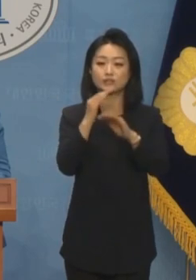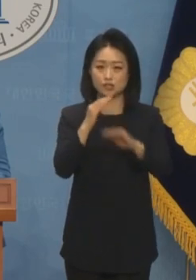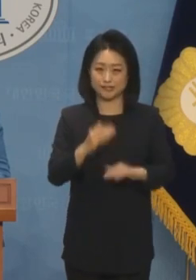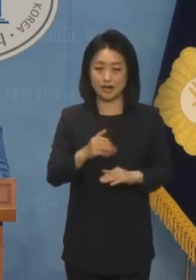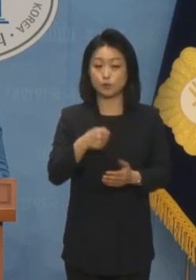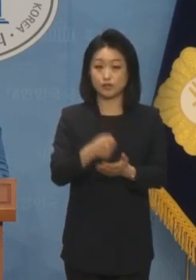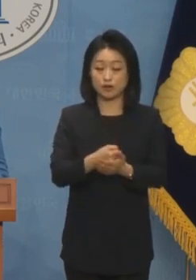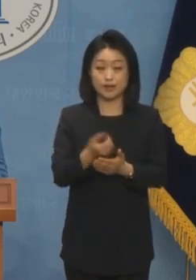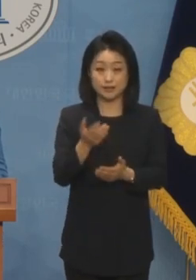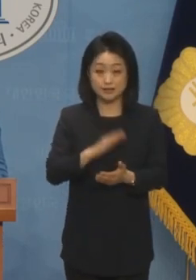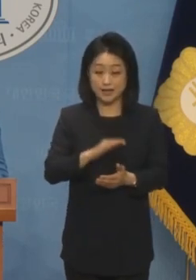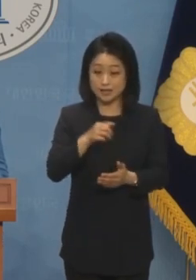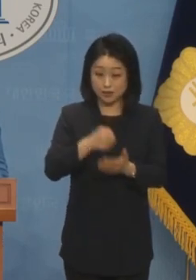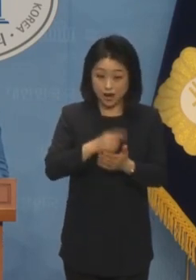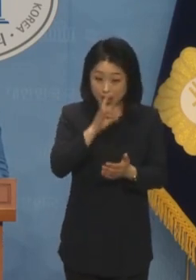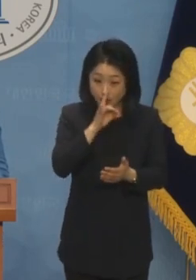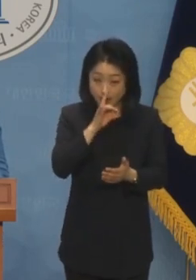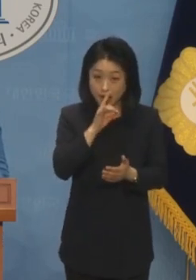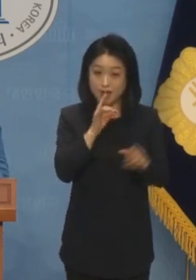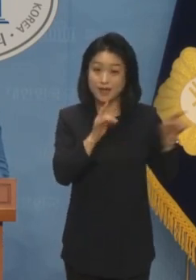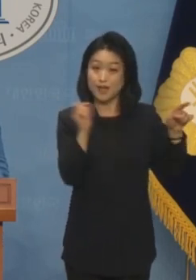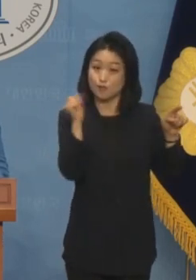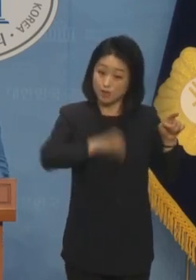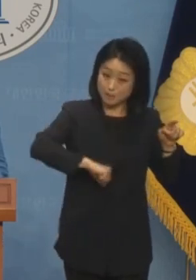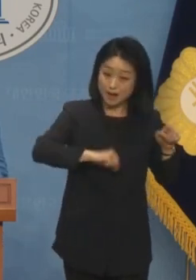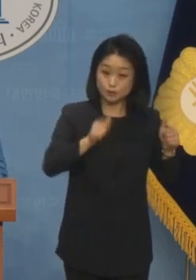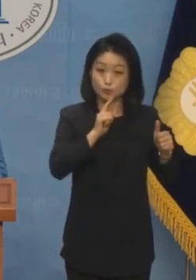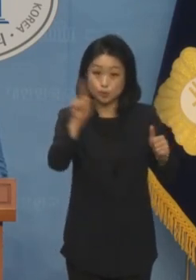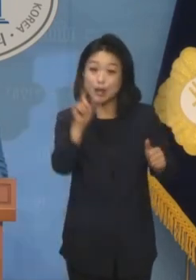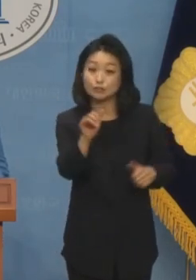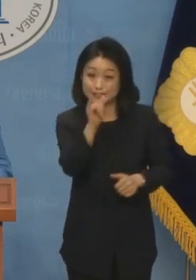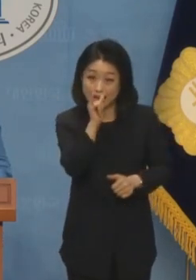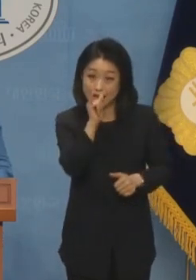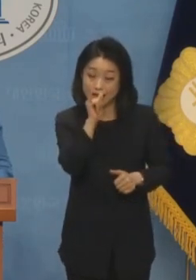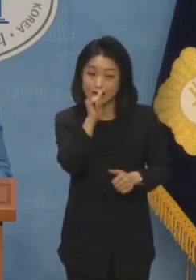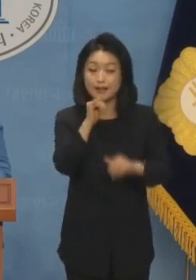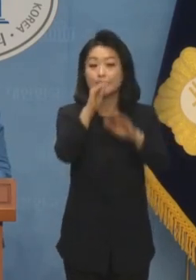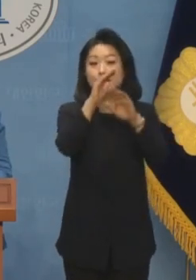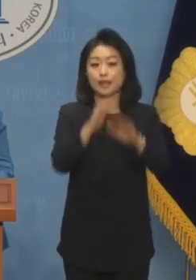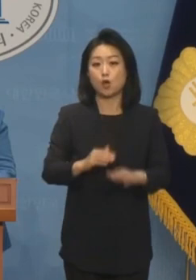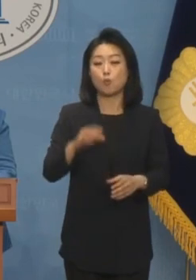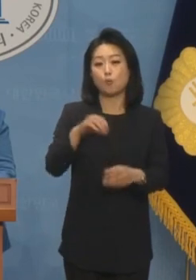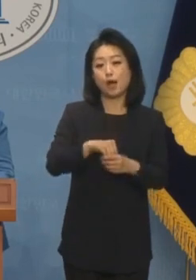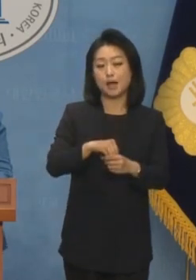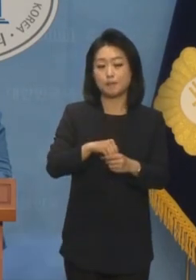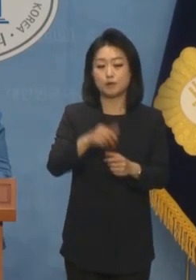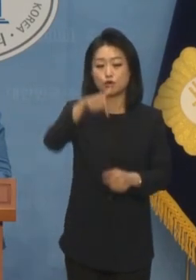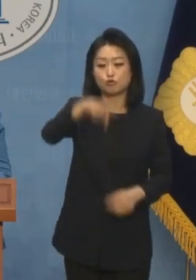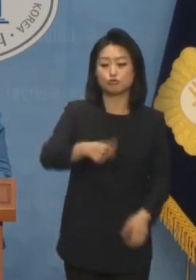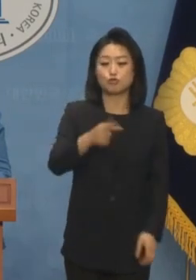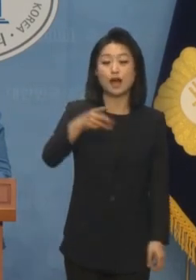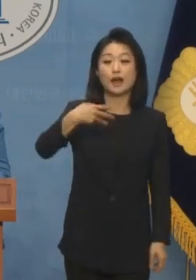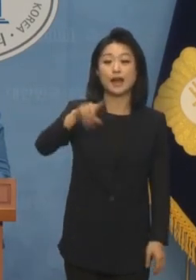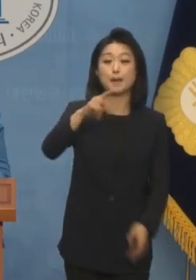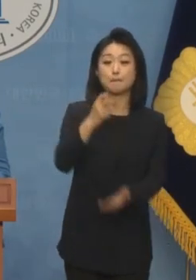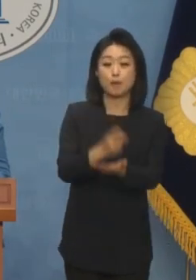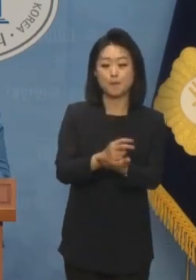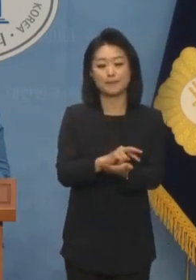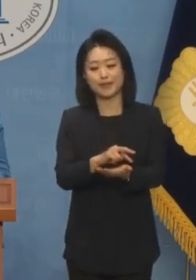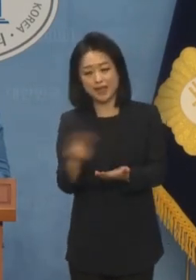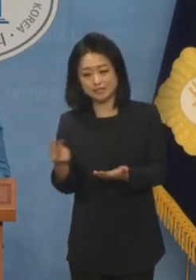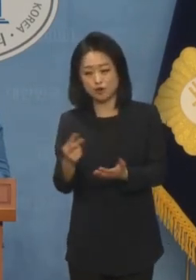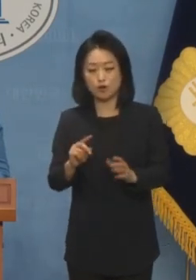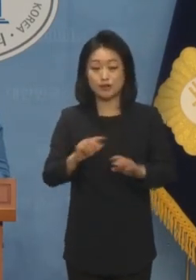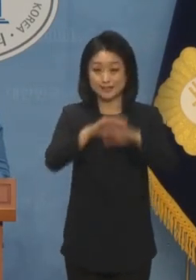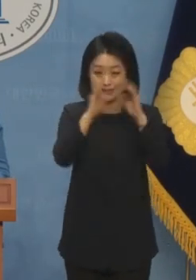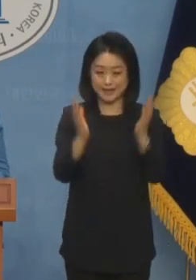그것으로도 결정 안 되고 불복할 시에는 소송을 할 수 있다라는 내용을 넣어서 구하라법 개정안을,